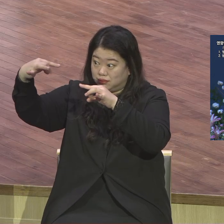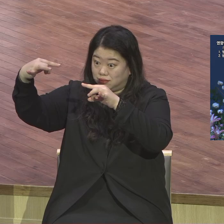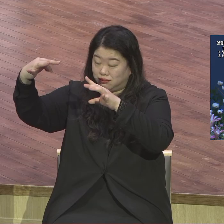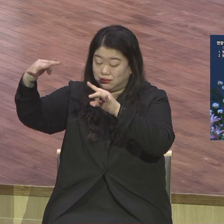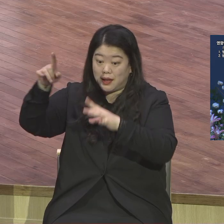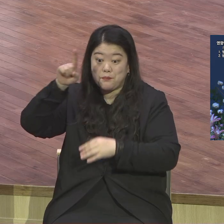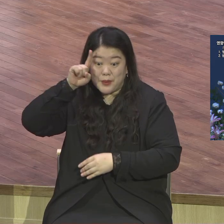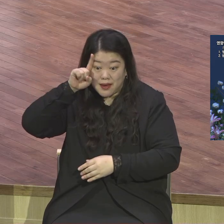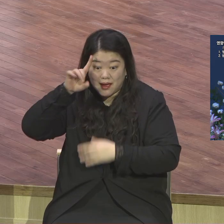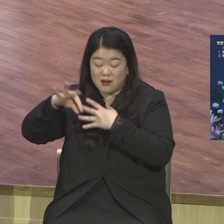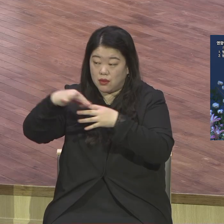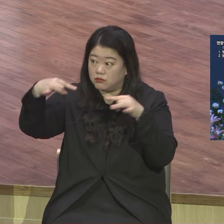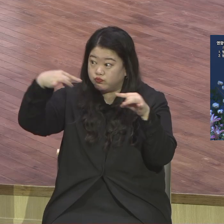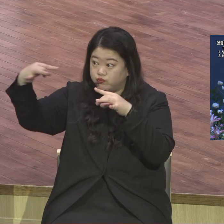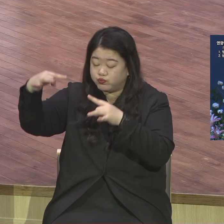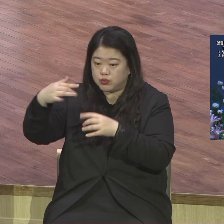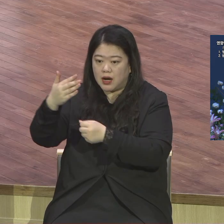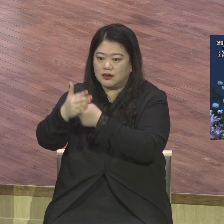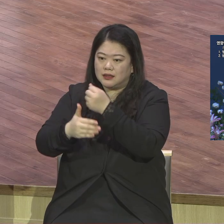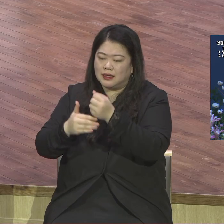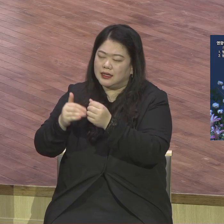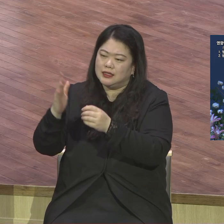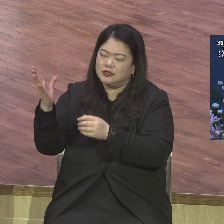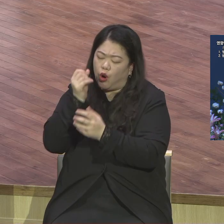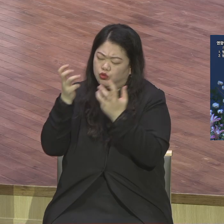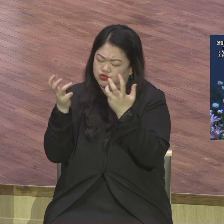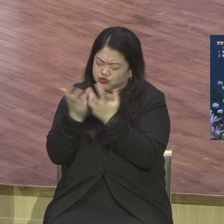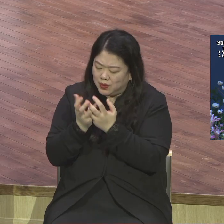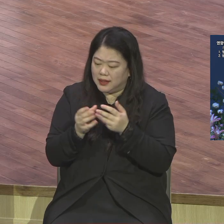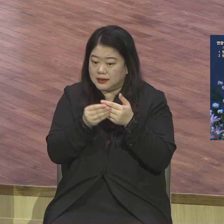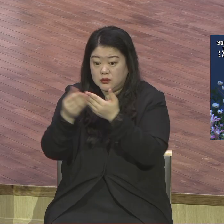사람은요, 성령 사람 아니에요. 성령도 못 받아요.